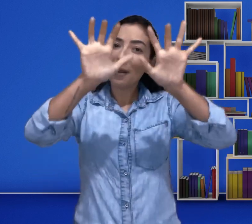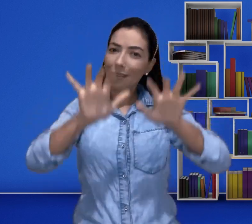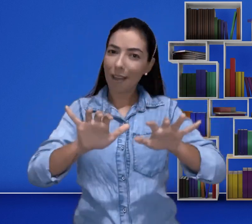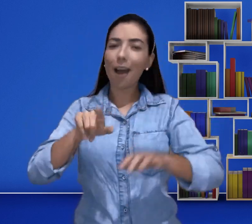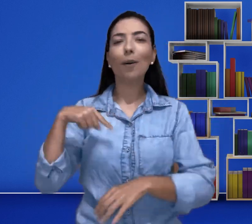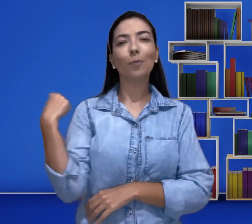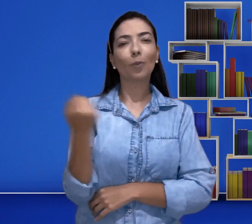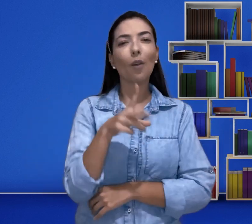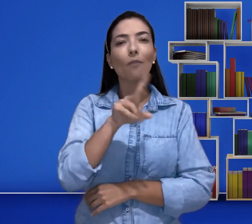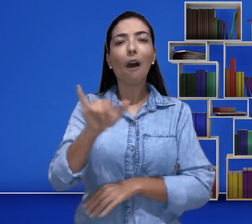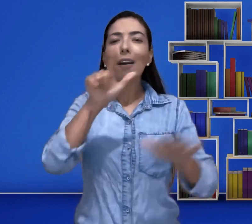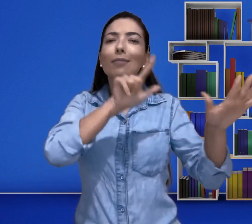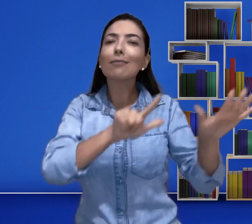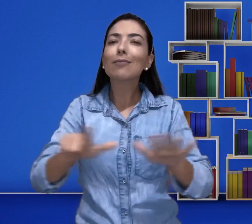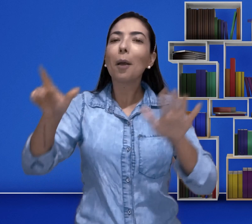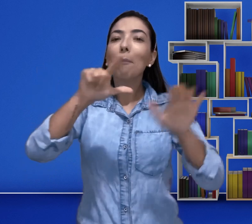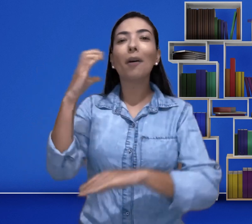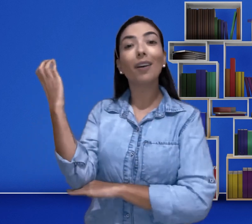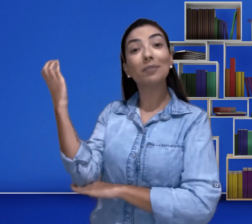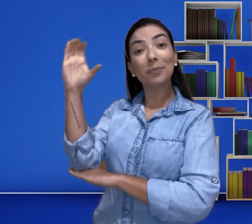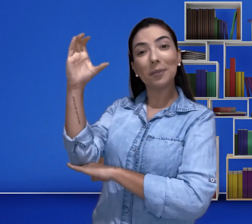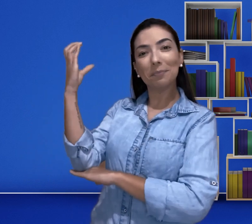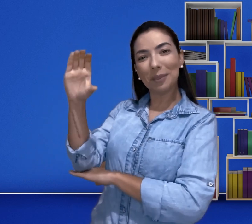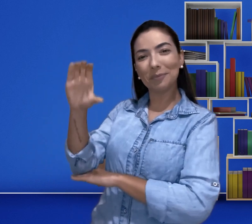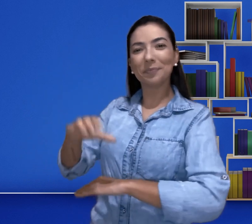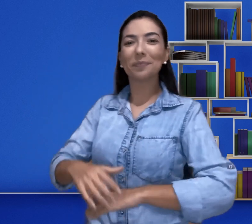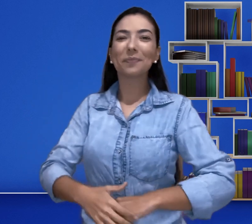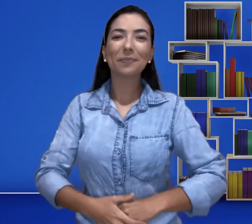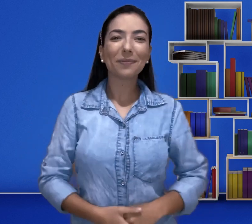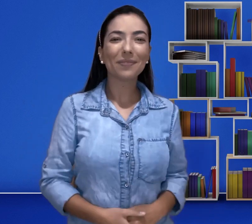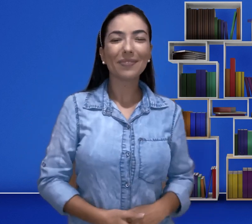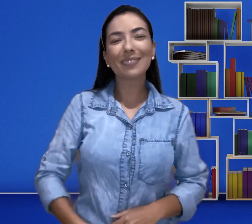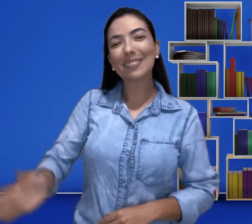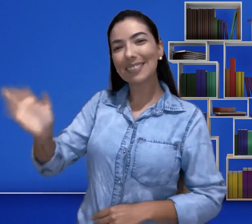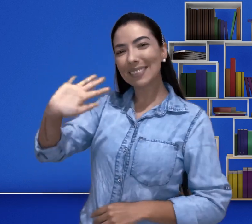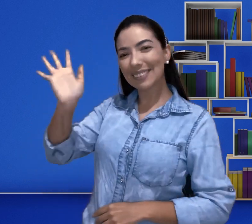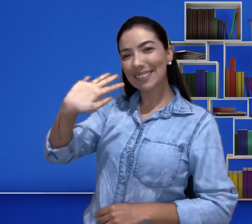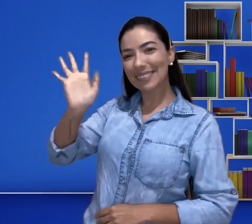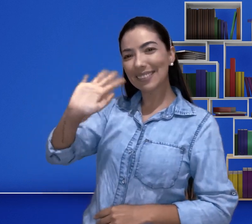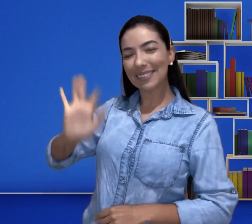nos comentários as suas sugestões que nós vamos preparar novos vídeos. Tchau!